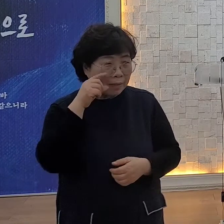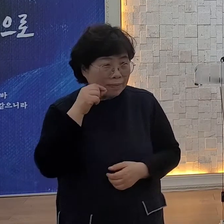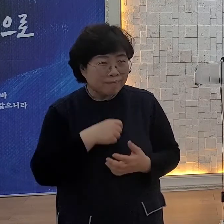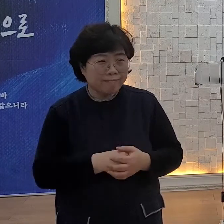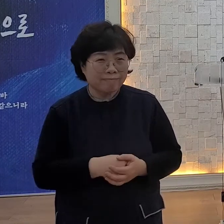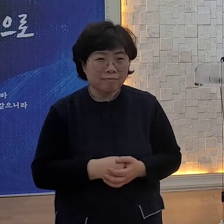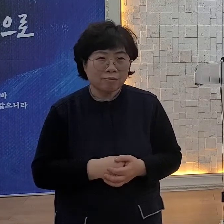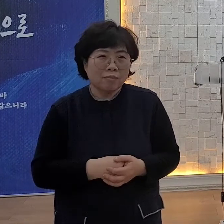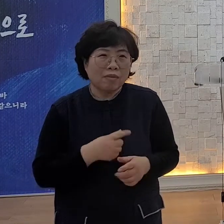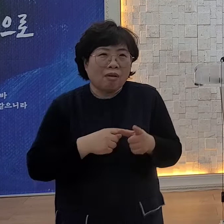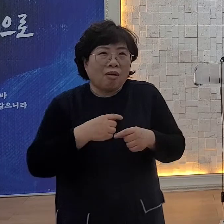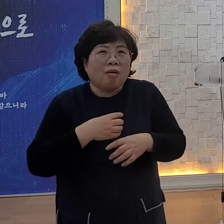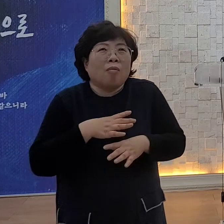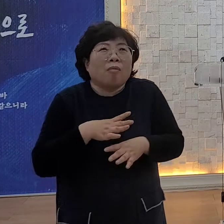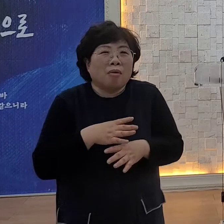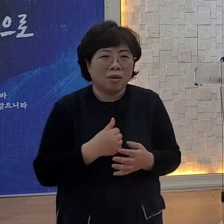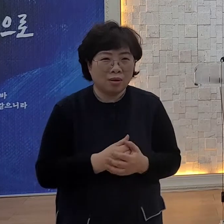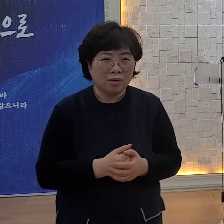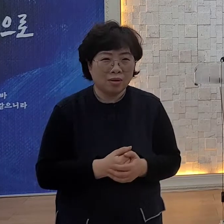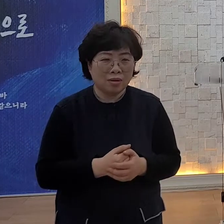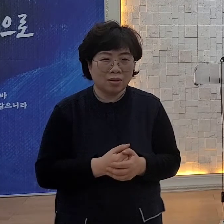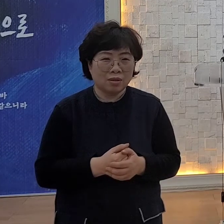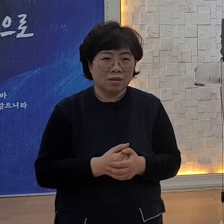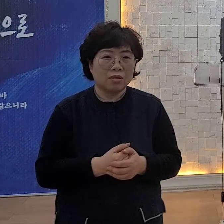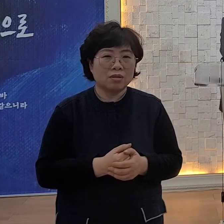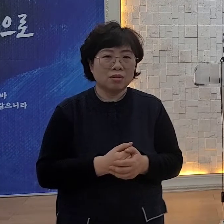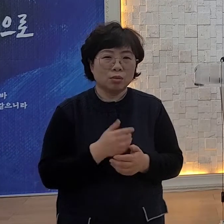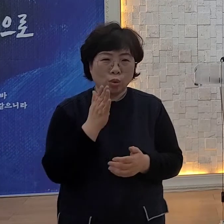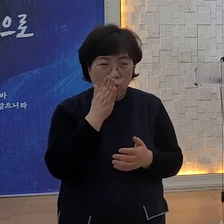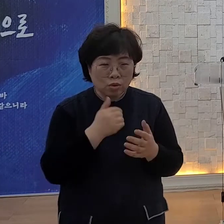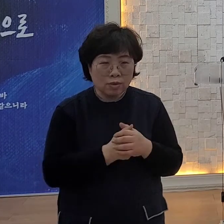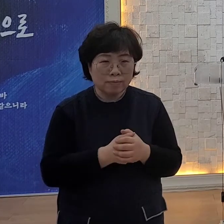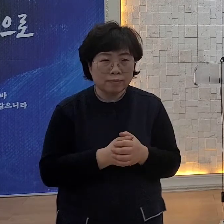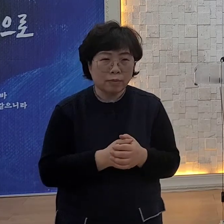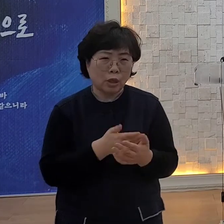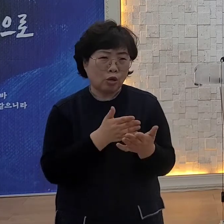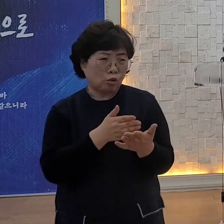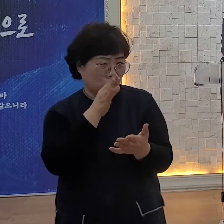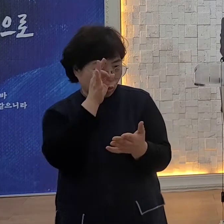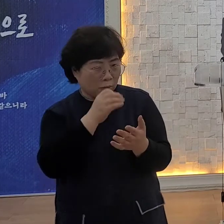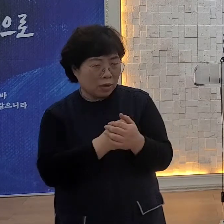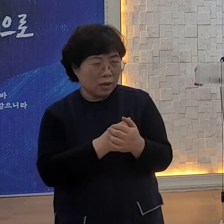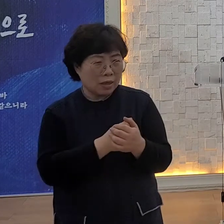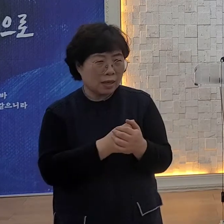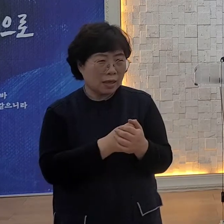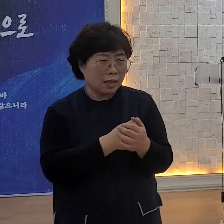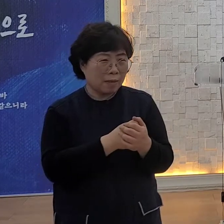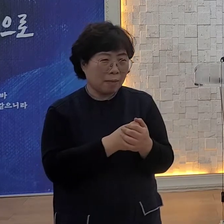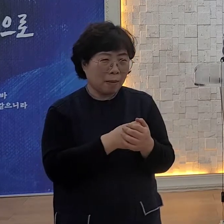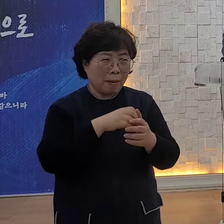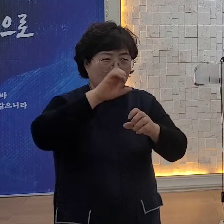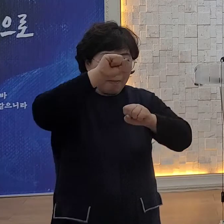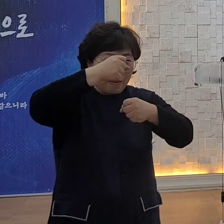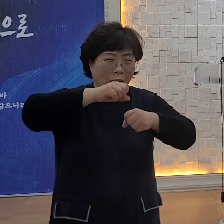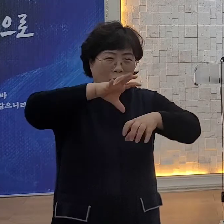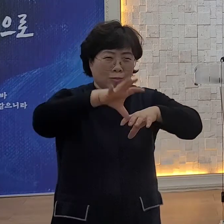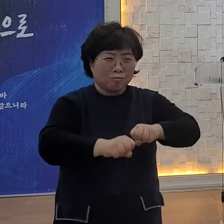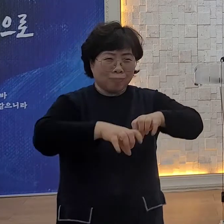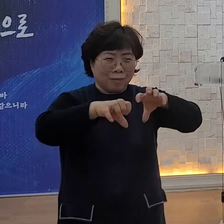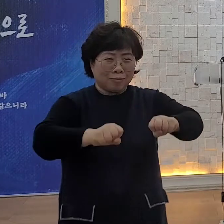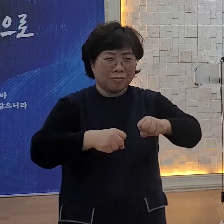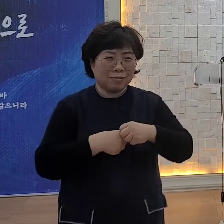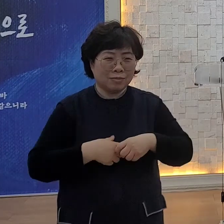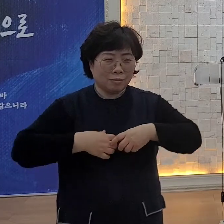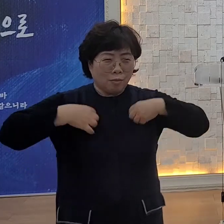있잖아요. 그거 완전 막 이번에 매스컴에도 보시죠. 막 김치고 뭐고 막 발로 지근지근 밟아가지고